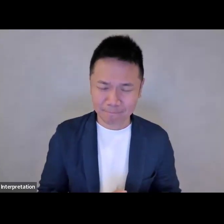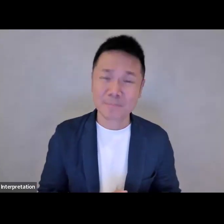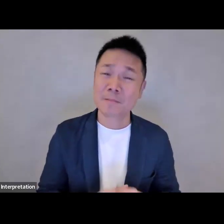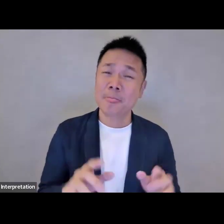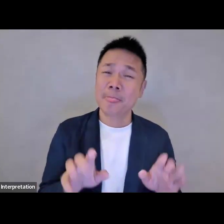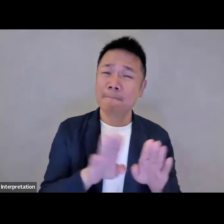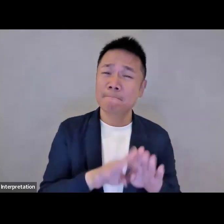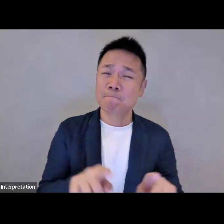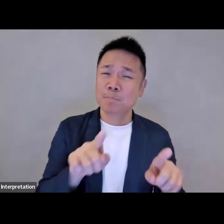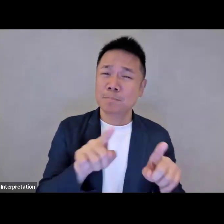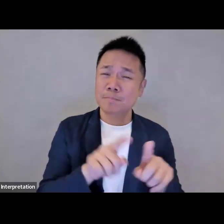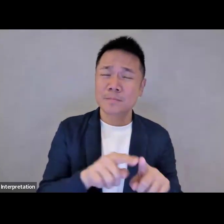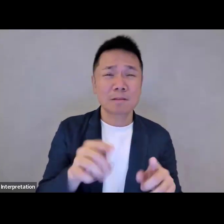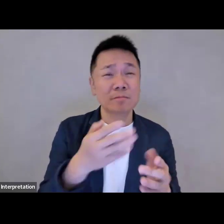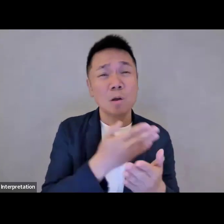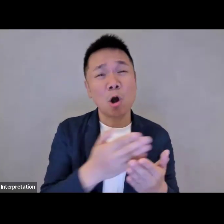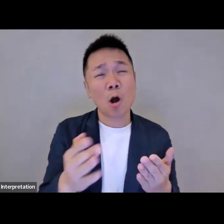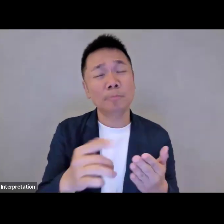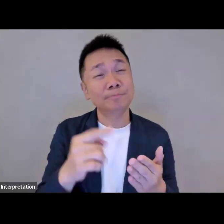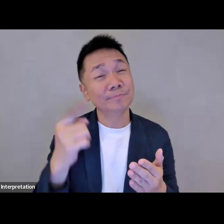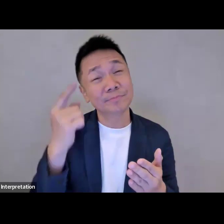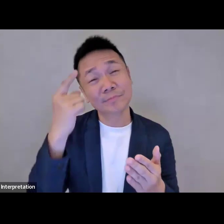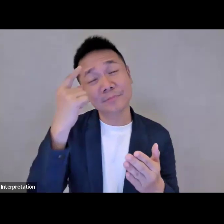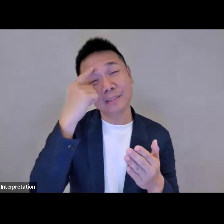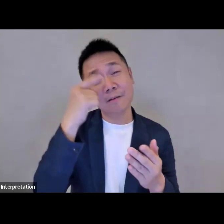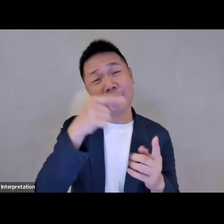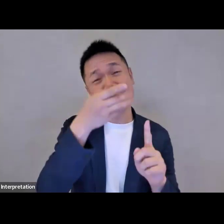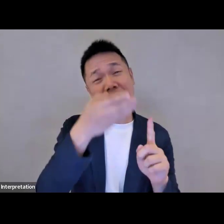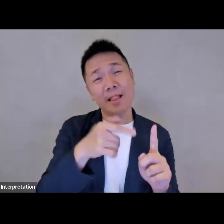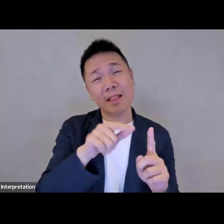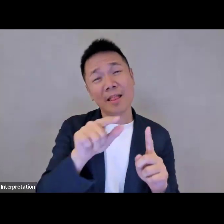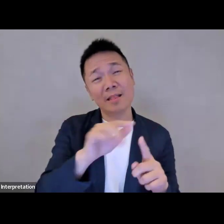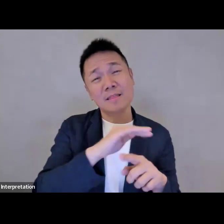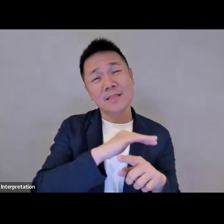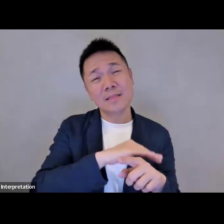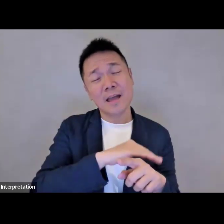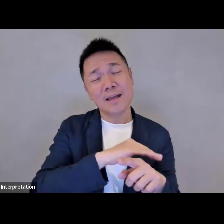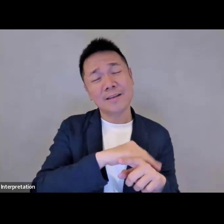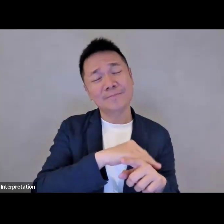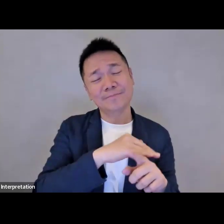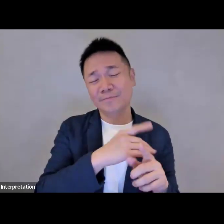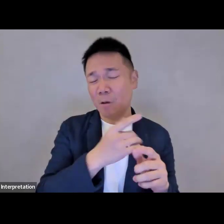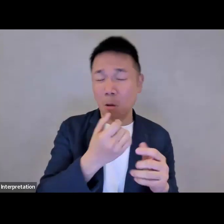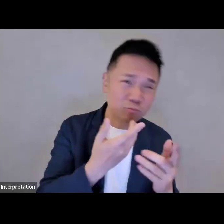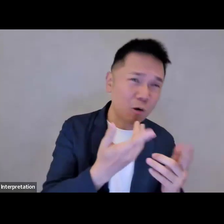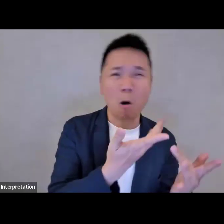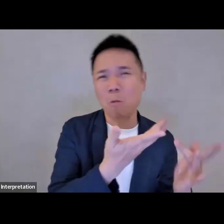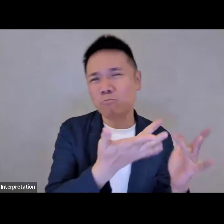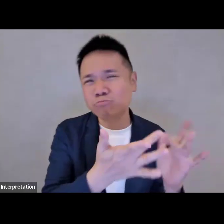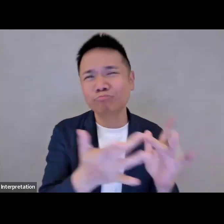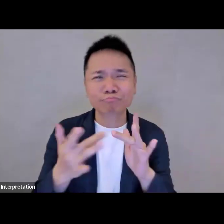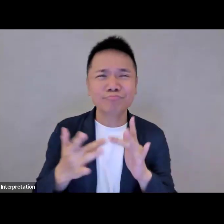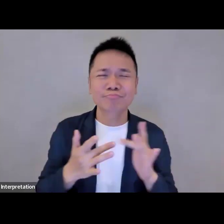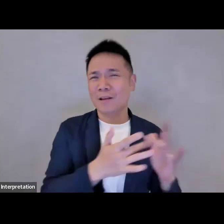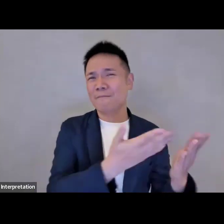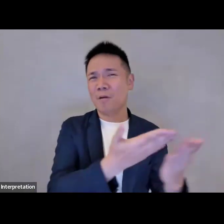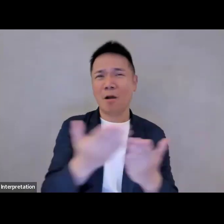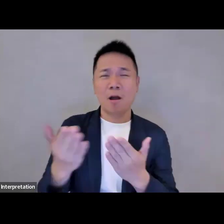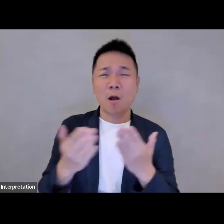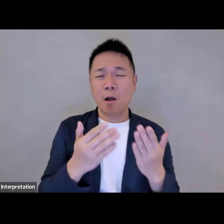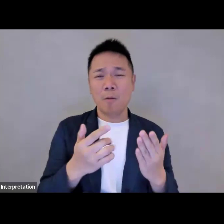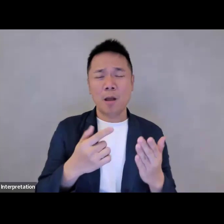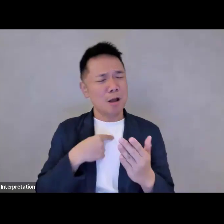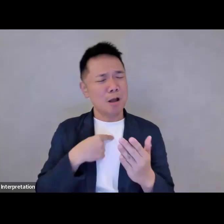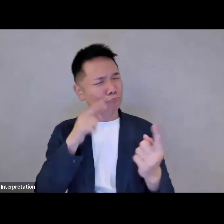因为我们的 Bhargavi 博士让我们觉得说我们好像已经认识他很久时间，